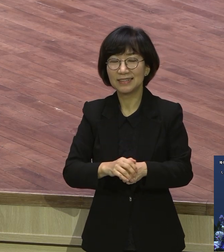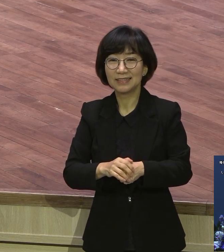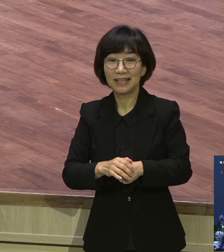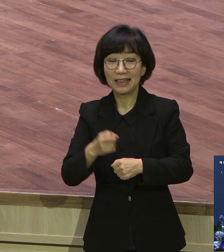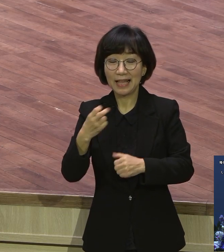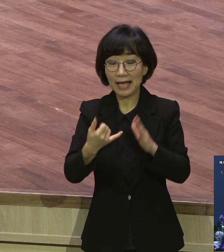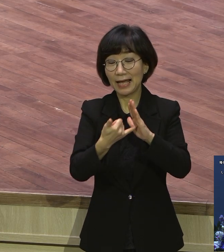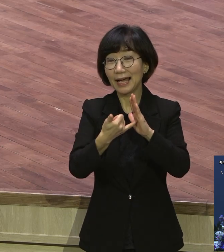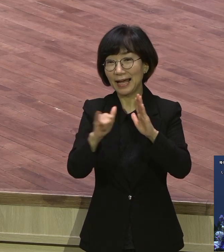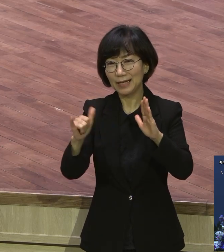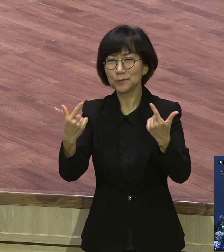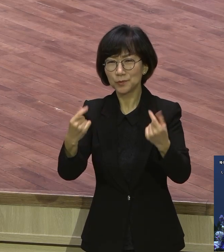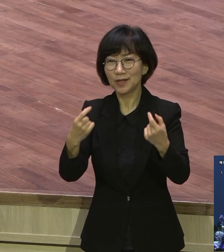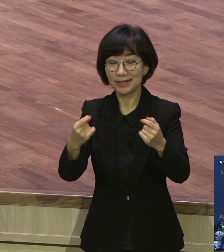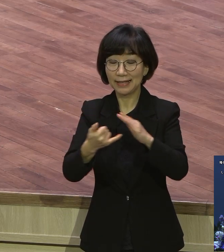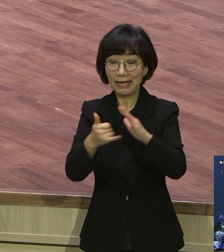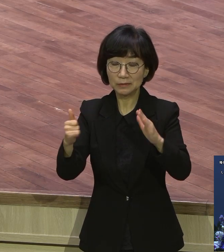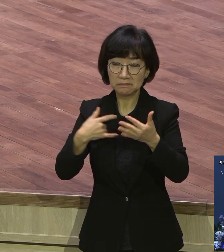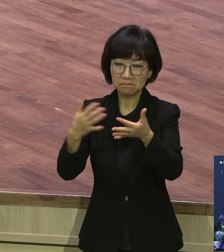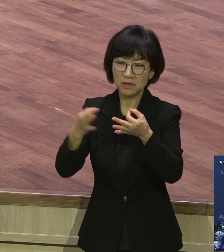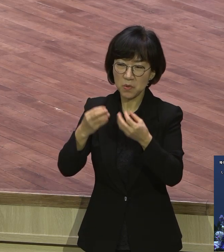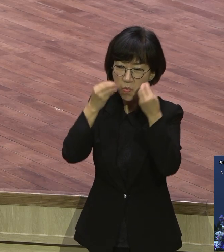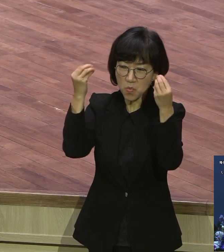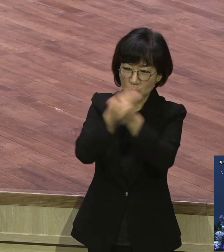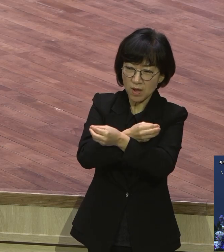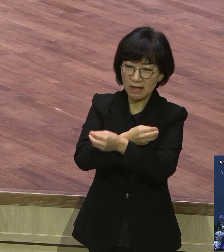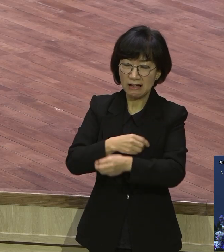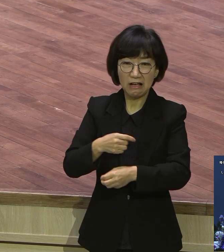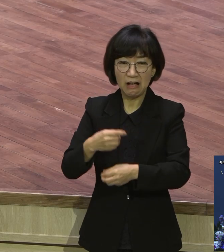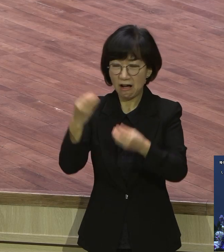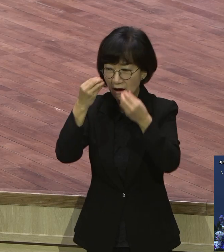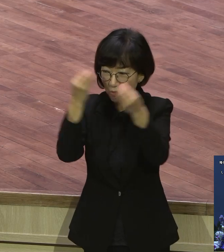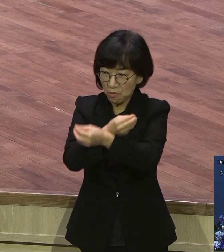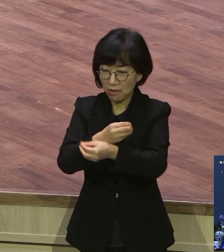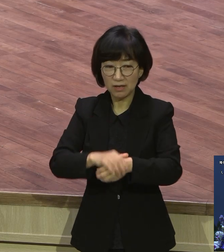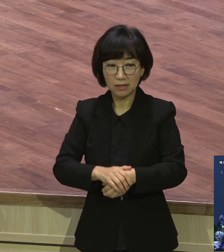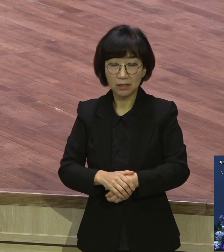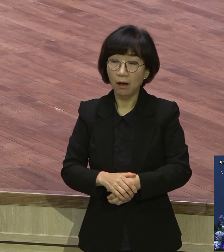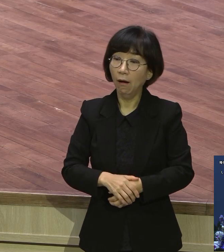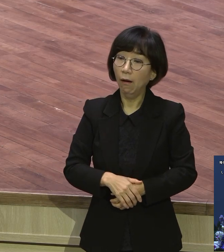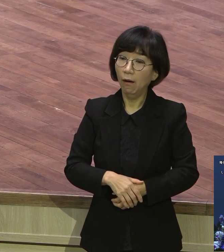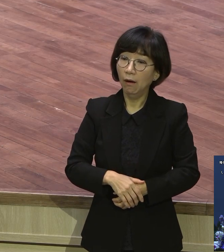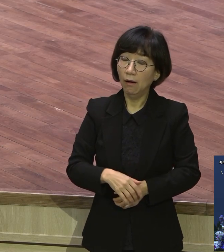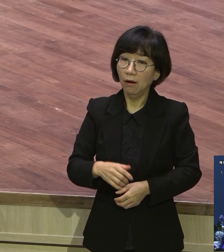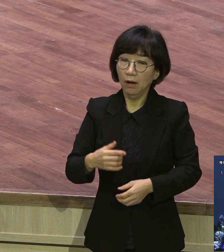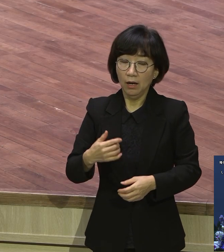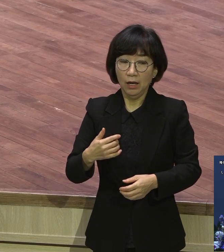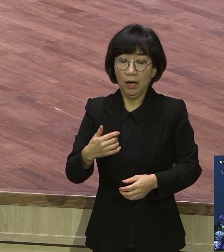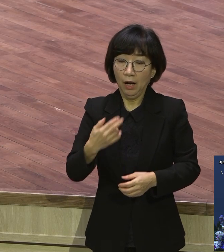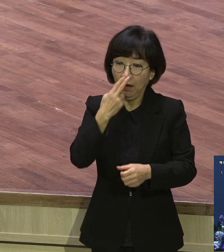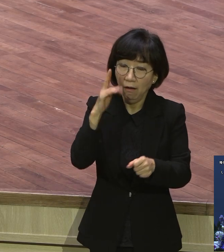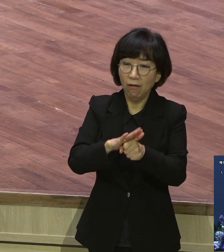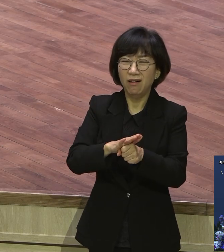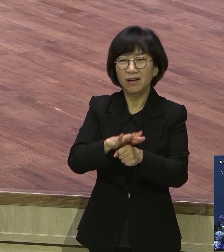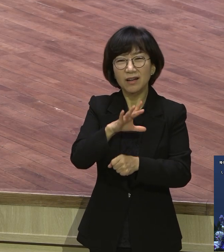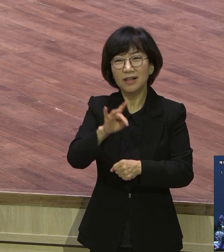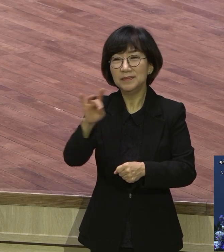마찬가지예요 오해할 수 있어요 어떻게 나를 오해해 내가 헌신 희생밖에 안 했는데 할 수 있어요